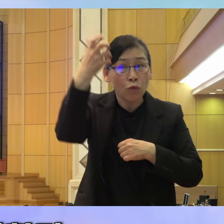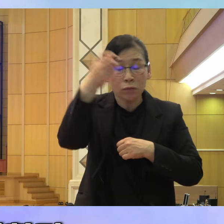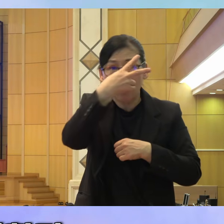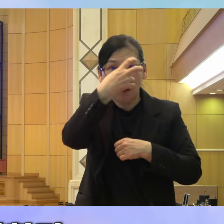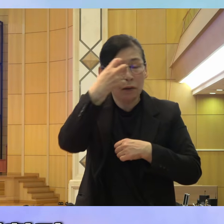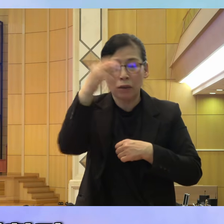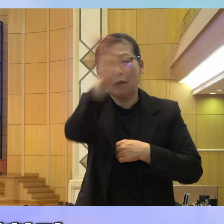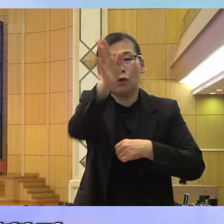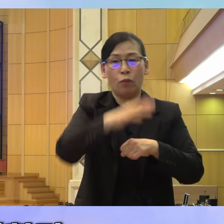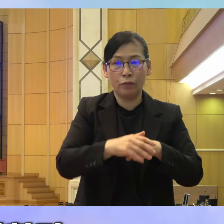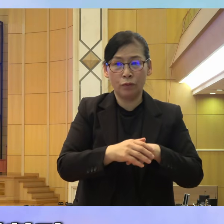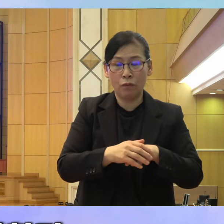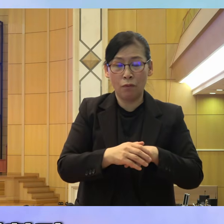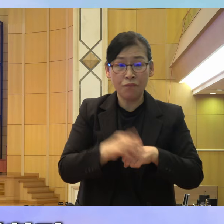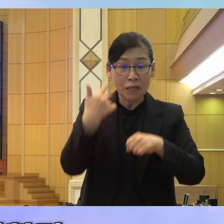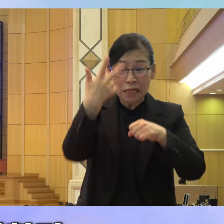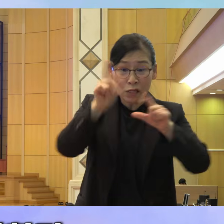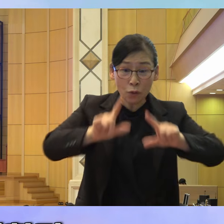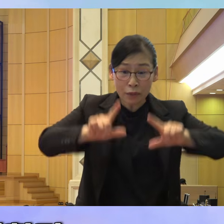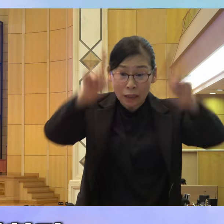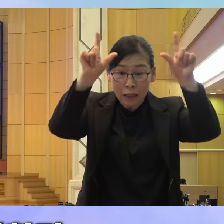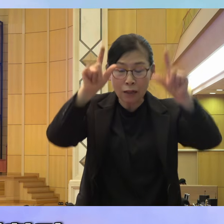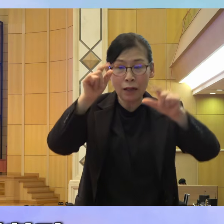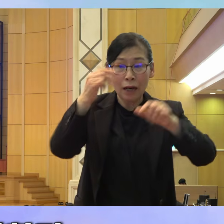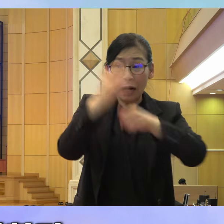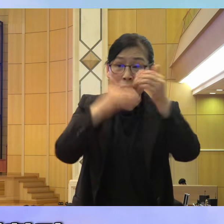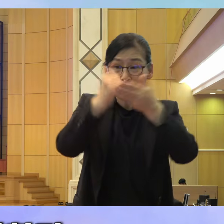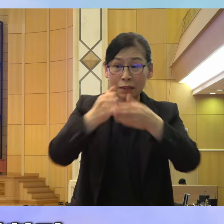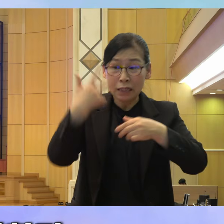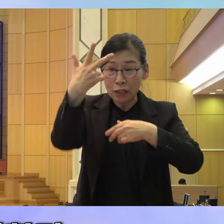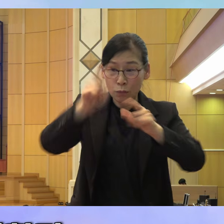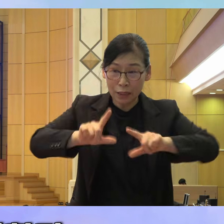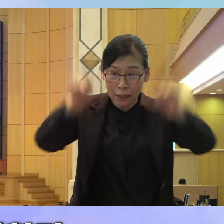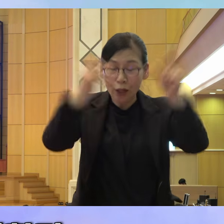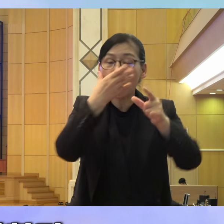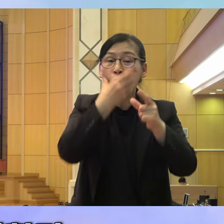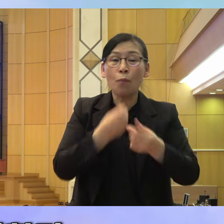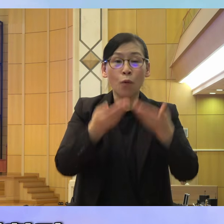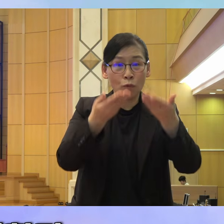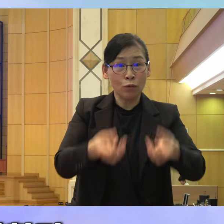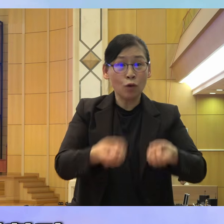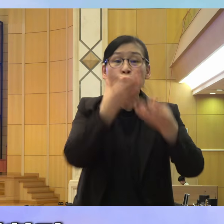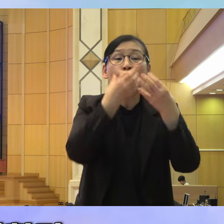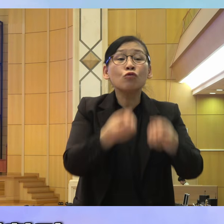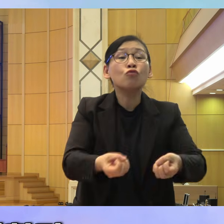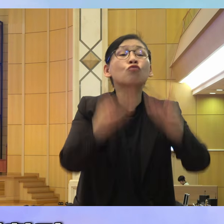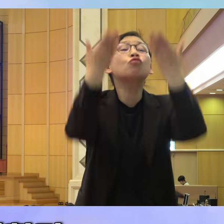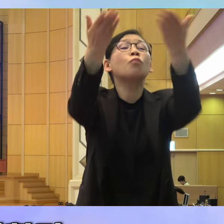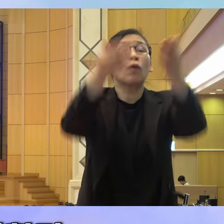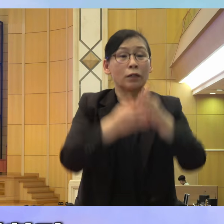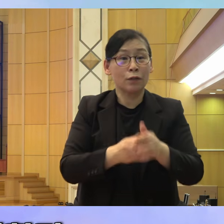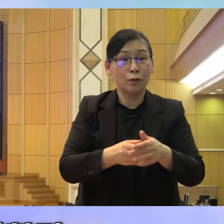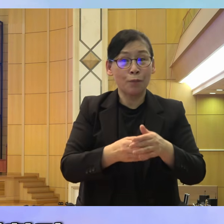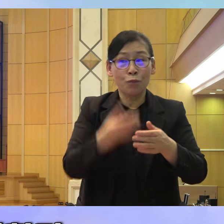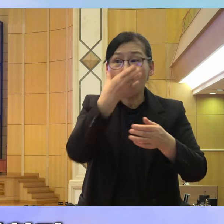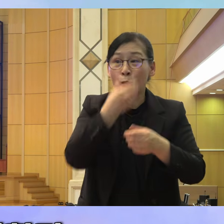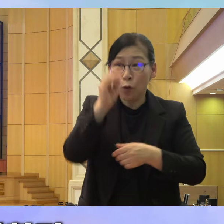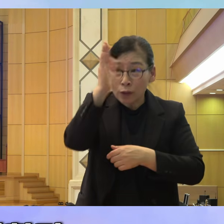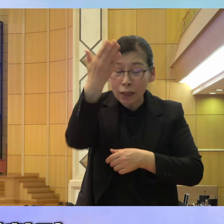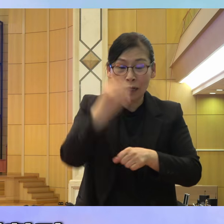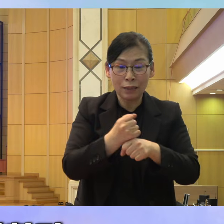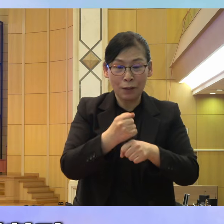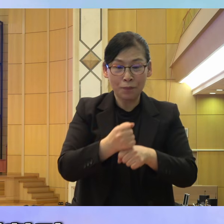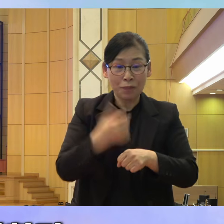없어요. 일곱째 날을, 하나님이 일곱째 날을 복되게 하사, 그래서 사람을